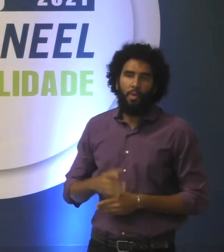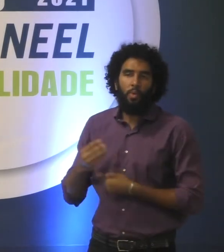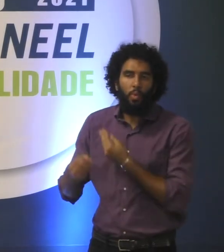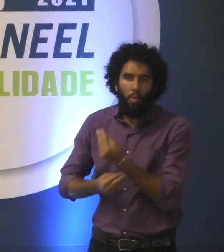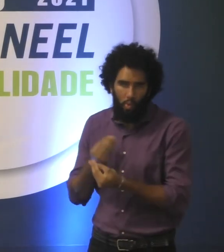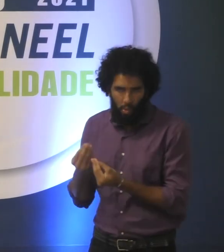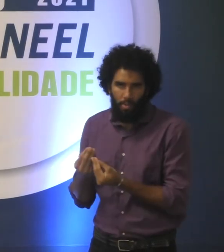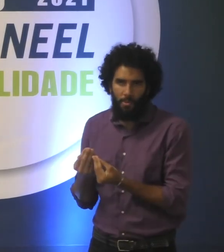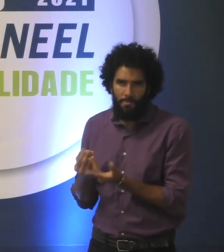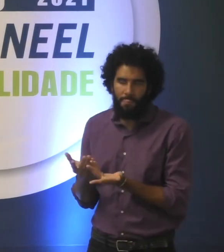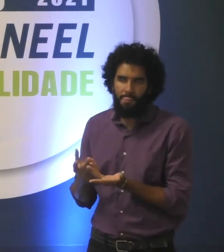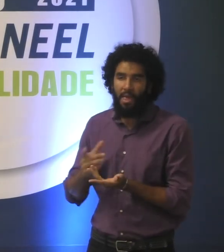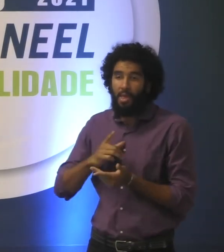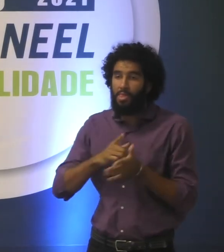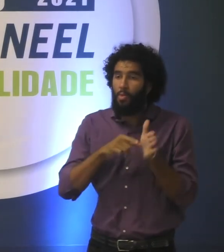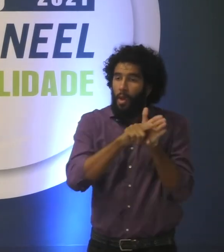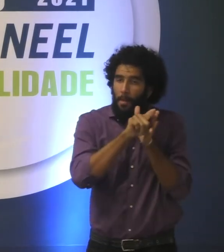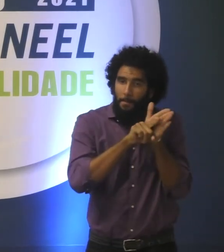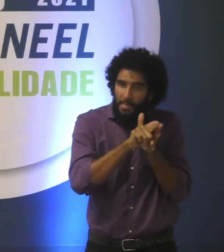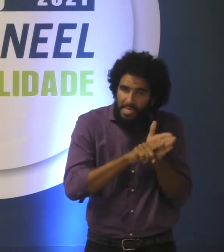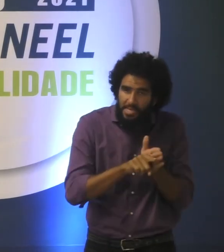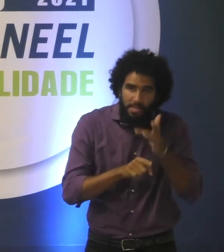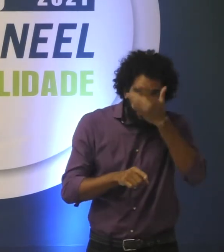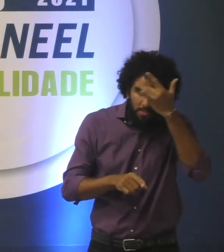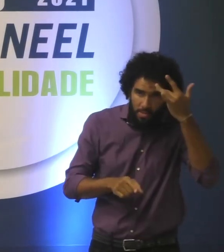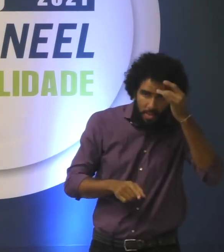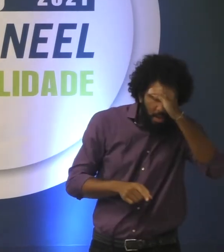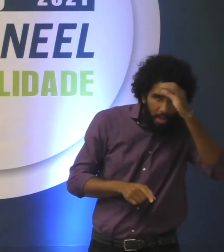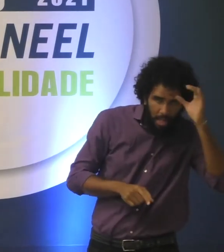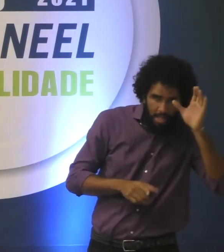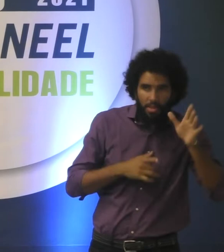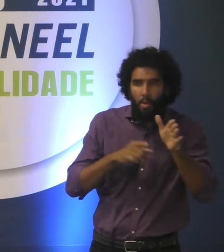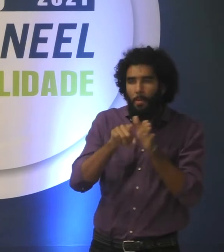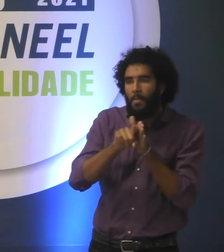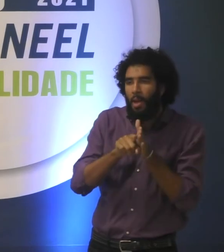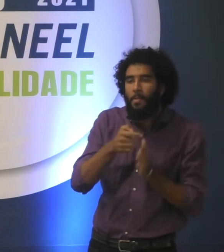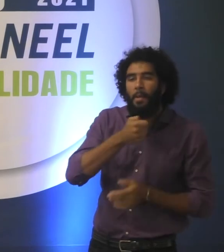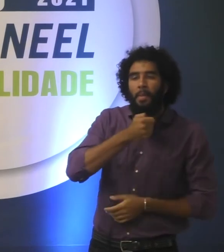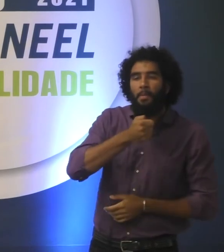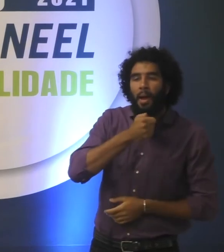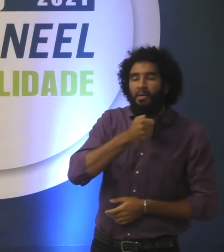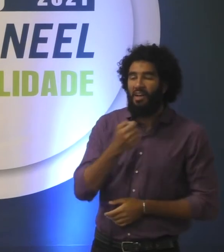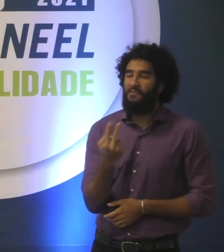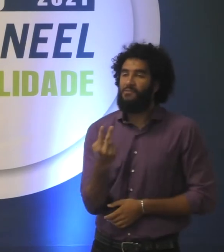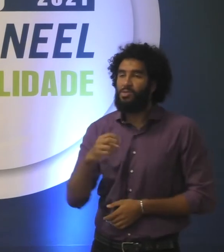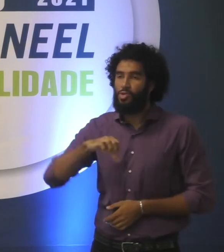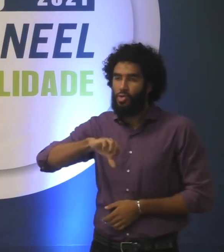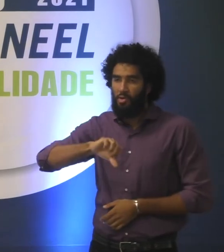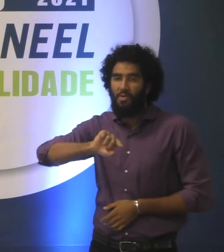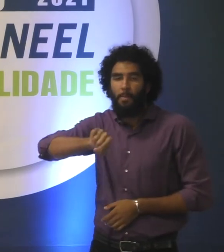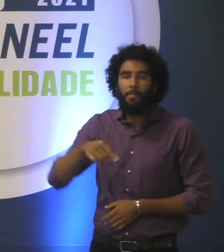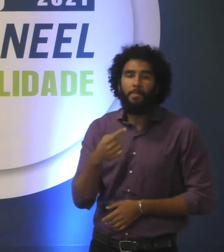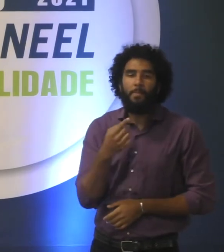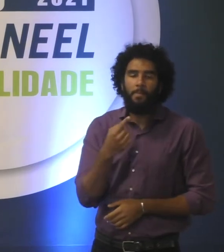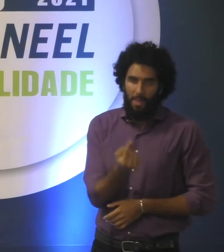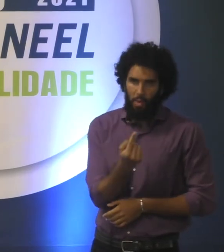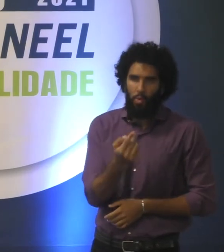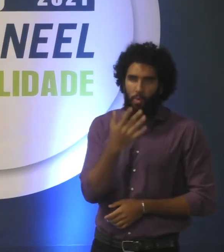de uma pesquisa com os consumidores. Então, foram entrevistados mais de 29 mil consumidores